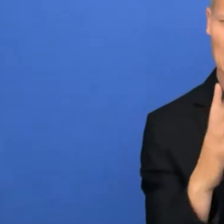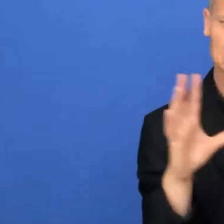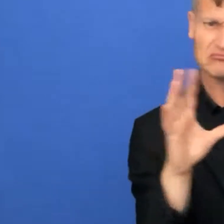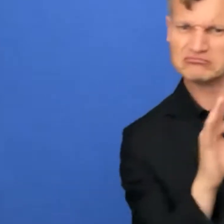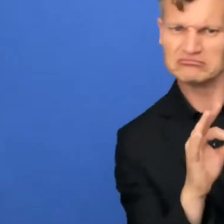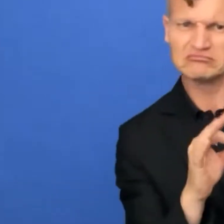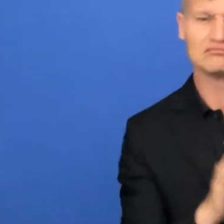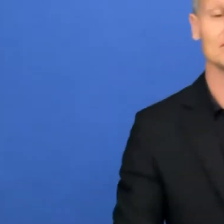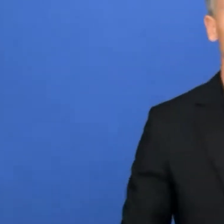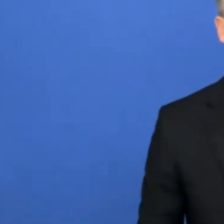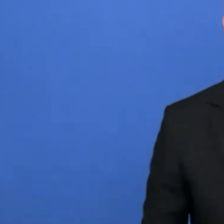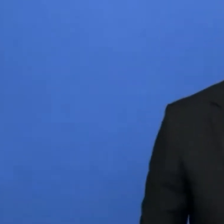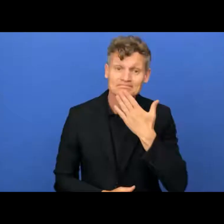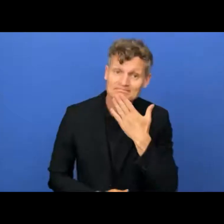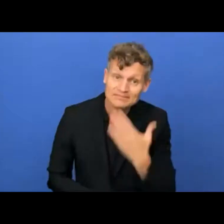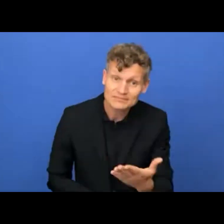Sarah.